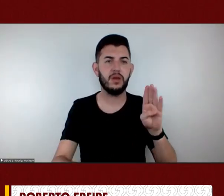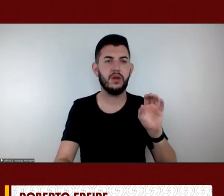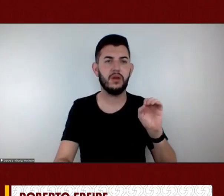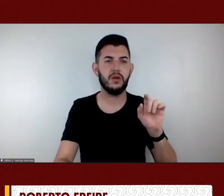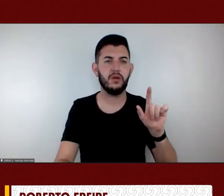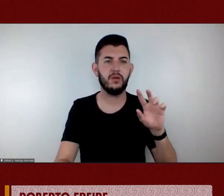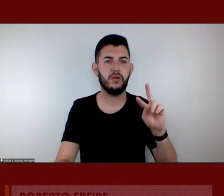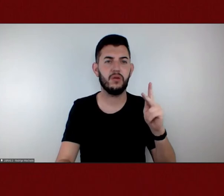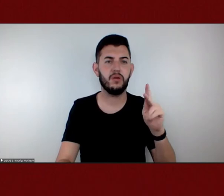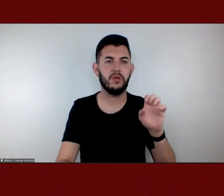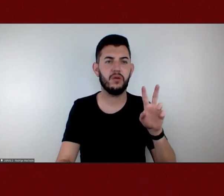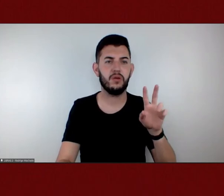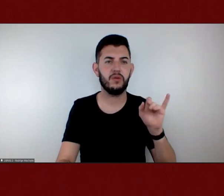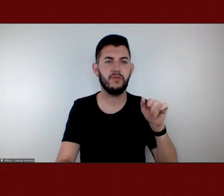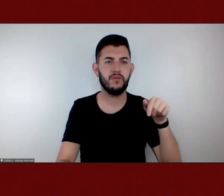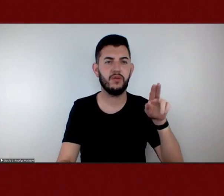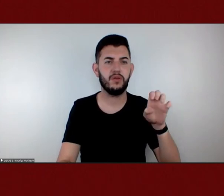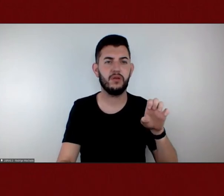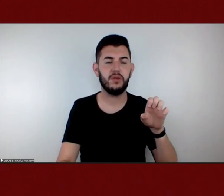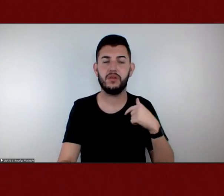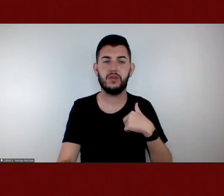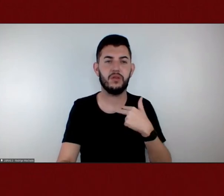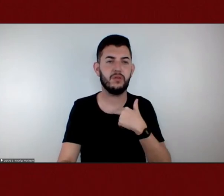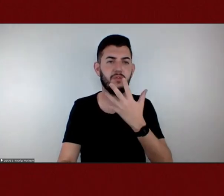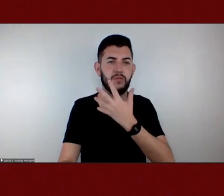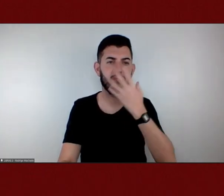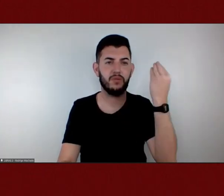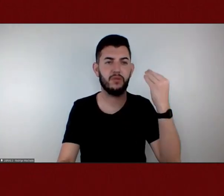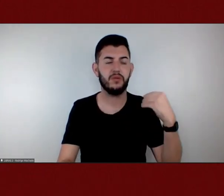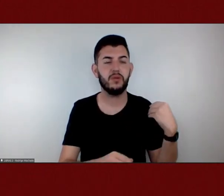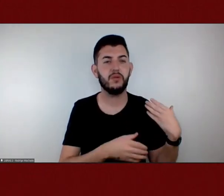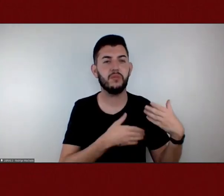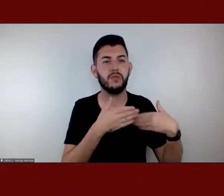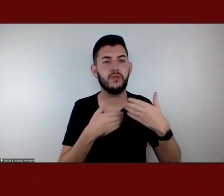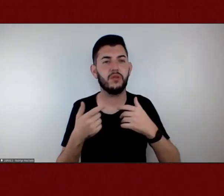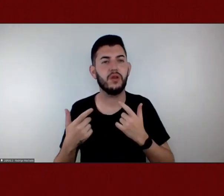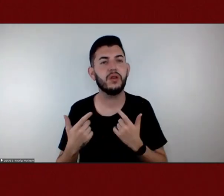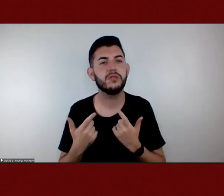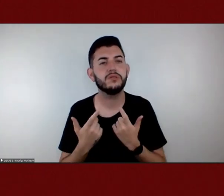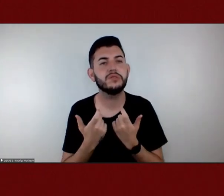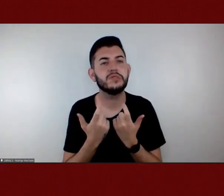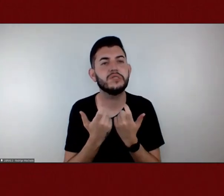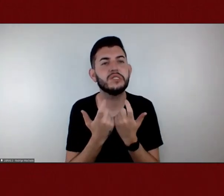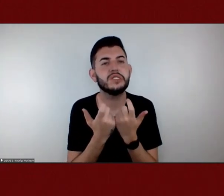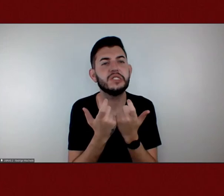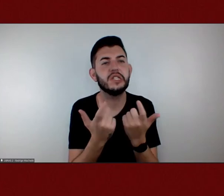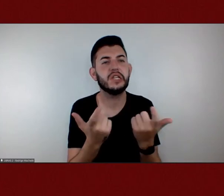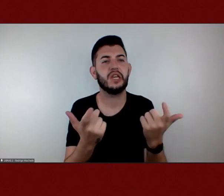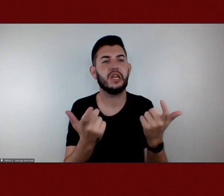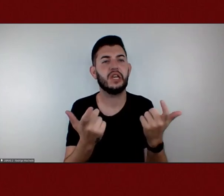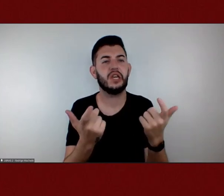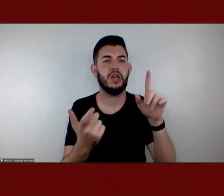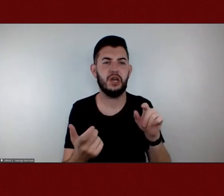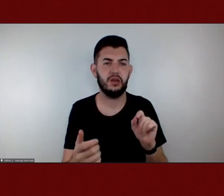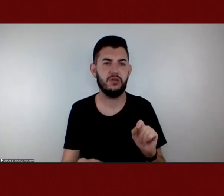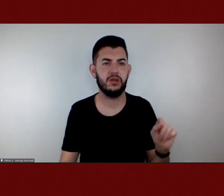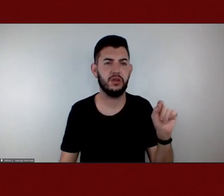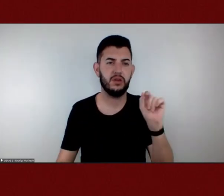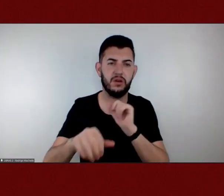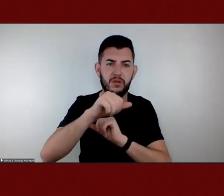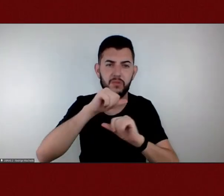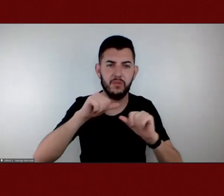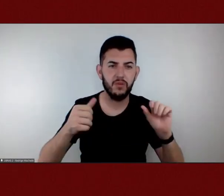esquecer que um processo de guerra é um processo que muda realidades